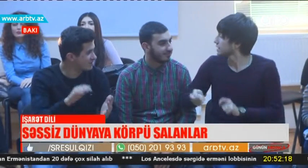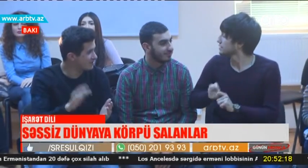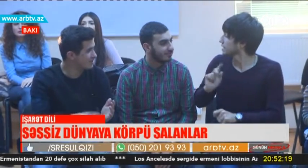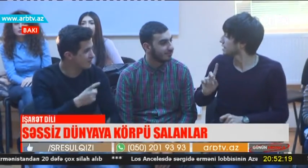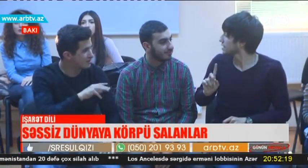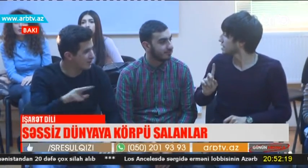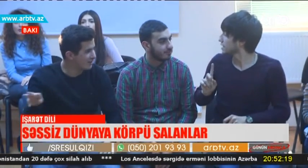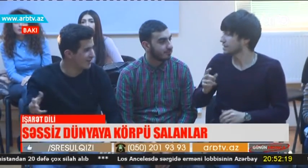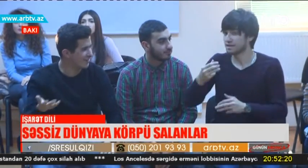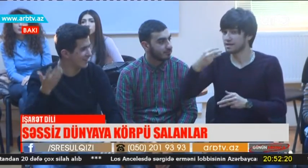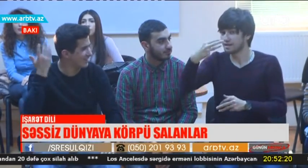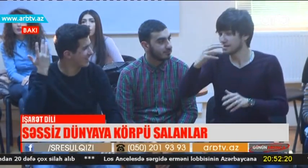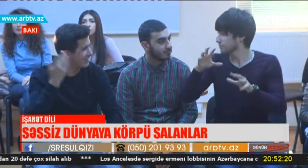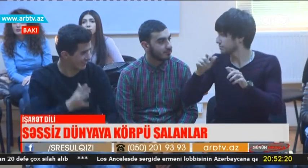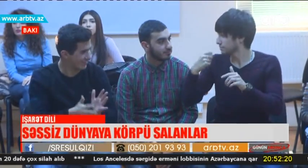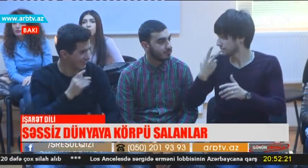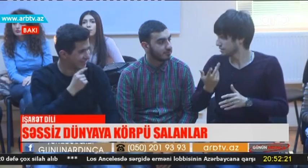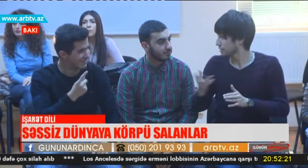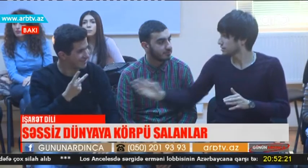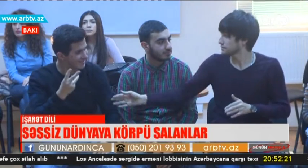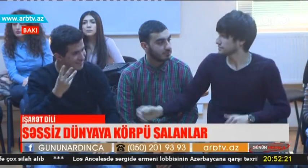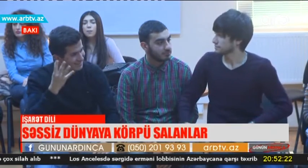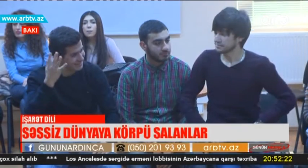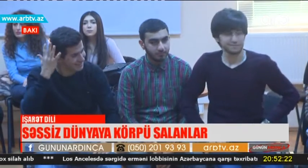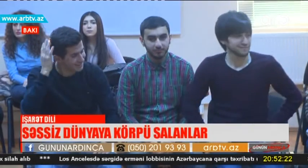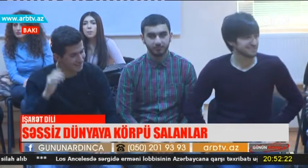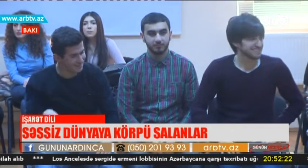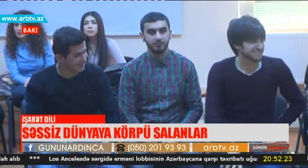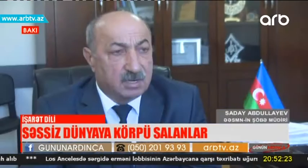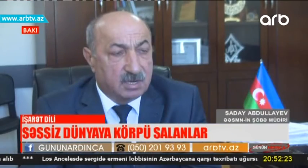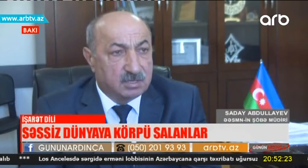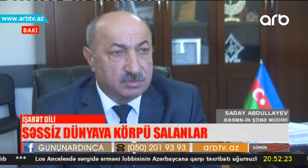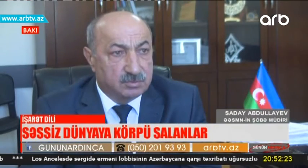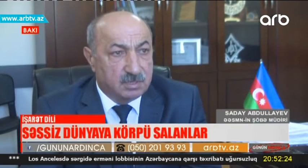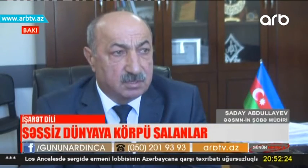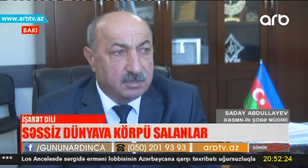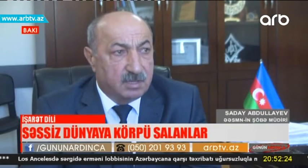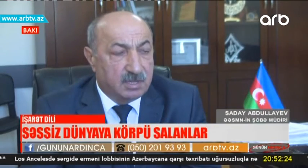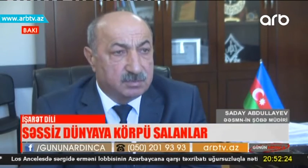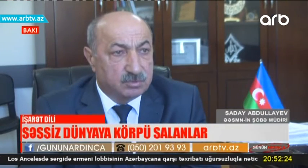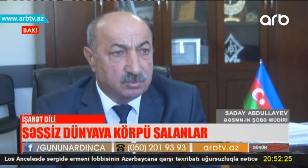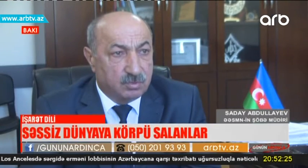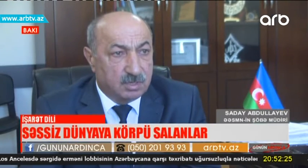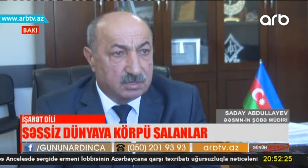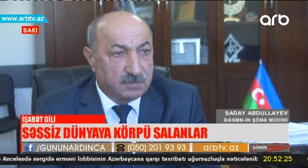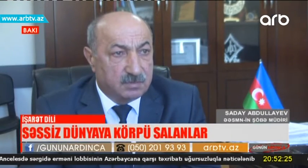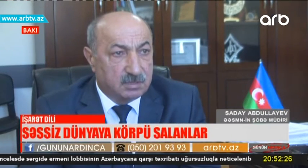xüsusi eşitmə aparatı ilə təmin edilməsidir. Şərtlər isə belədir. Yaşadıqları ərazi üzrə həkim surda oluqlar tərəfindən